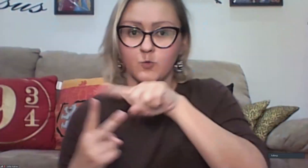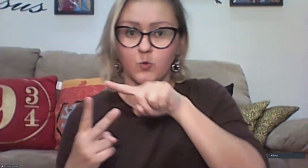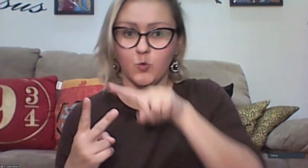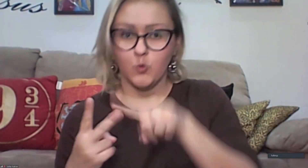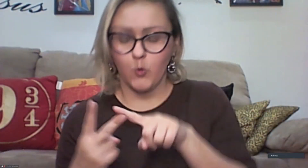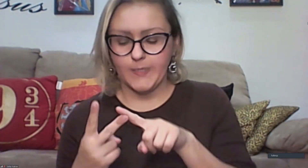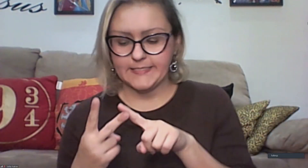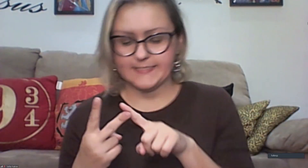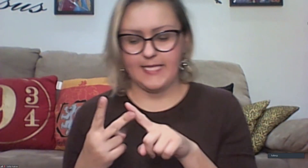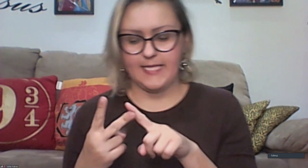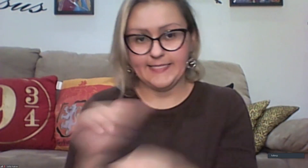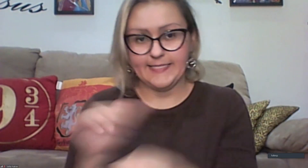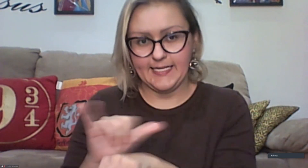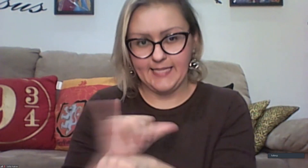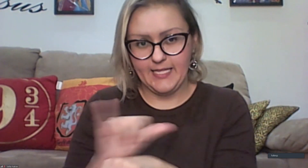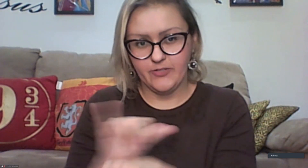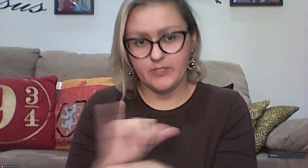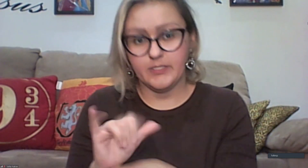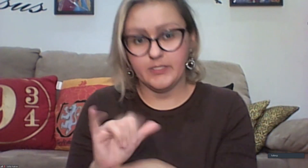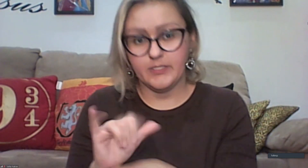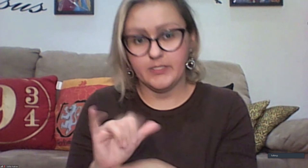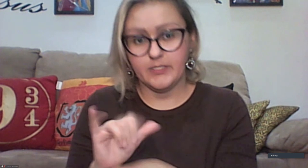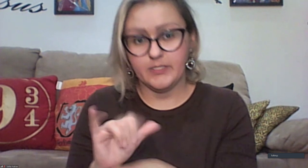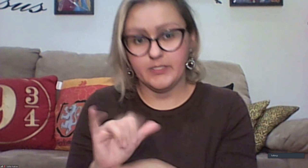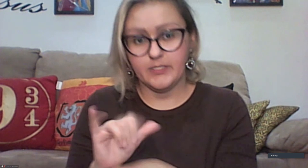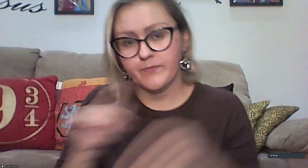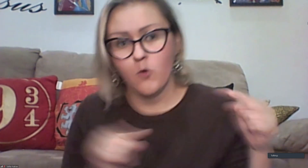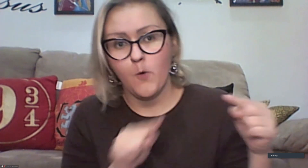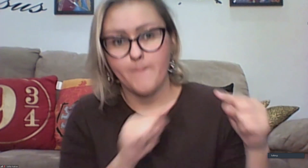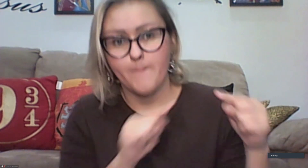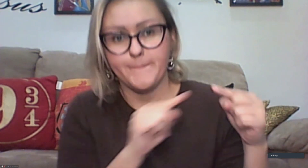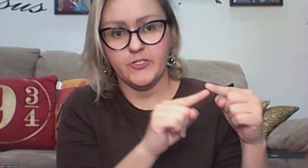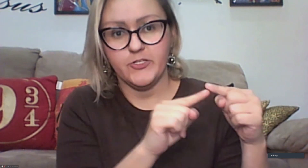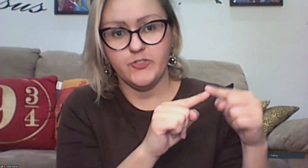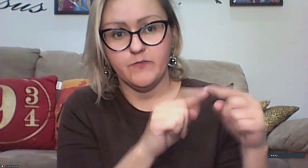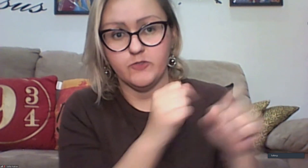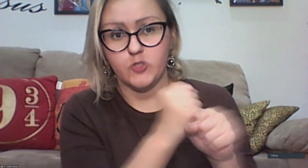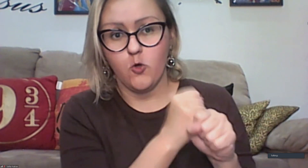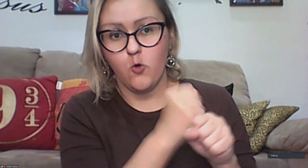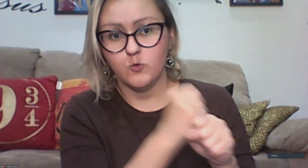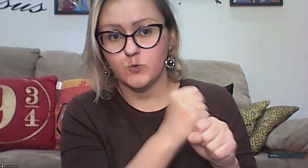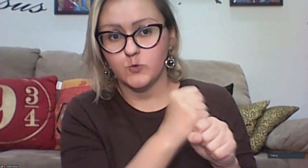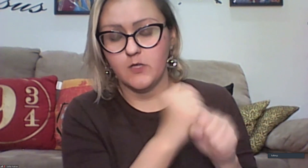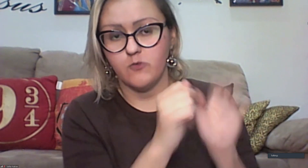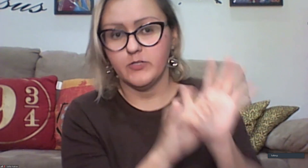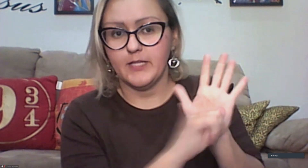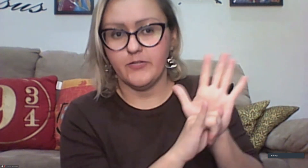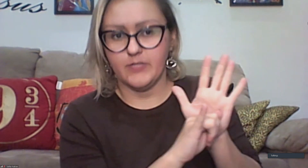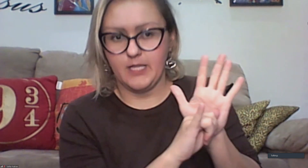Nós temos duas estratégias. Então, a primeira é a construção da identidade